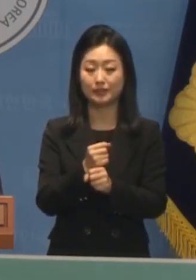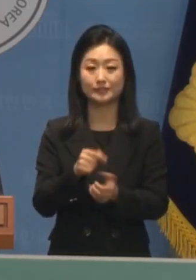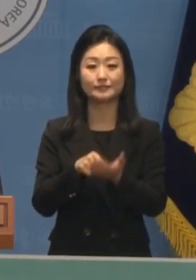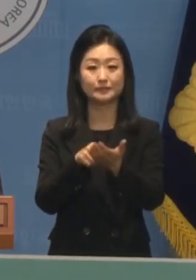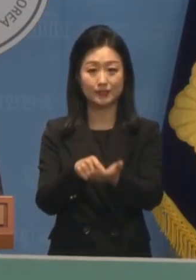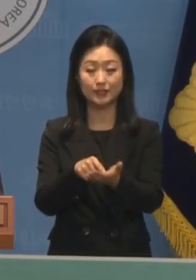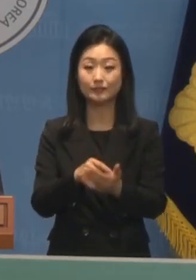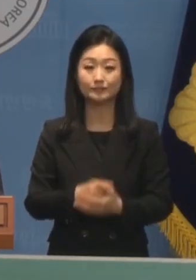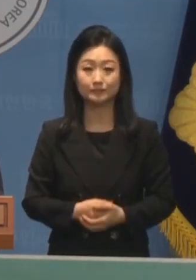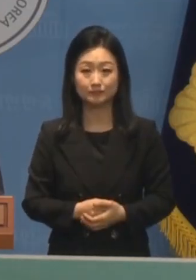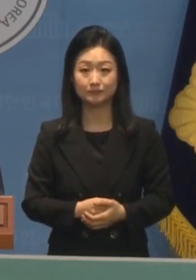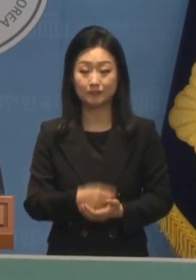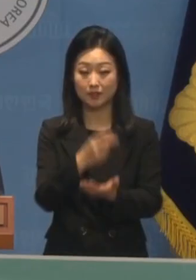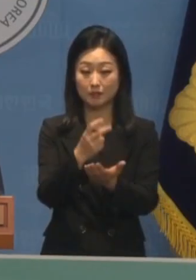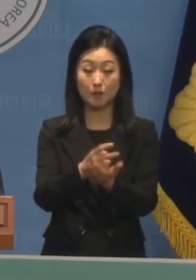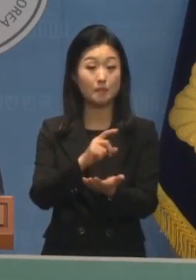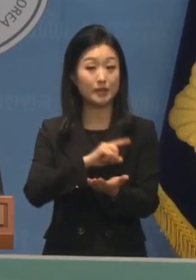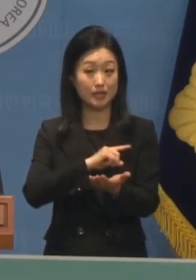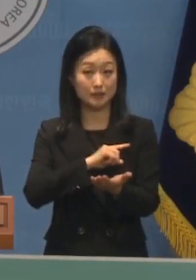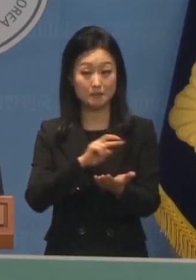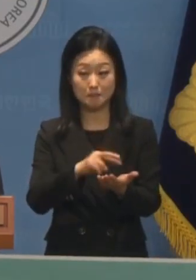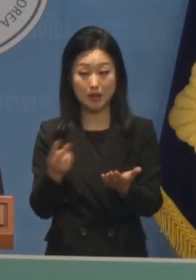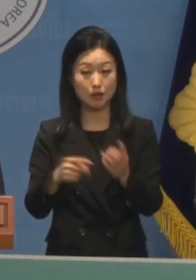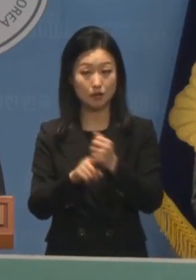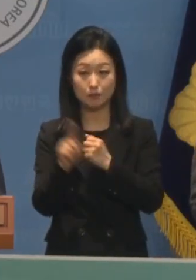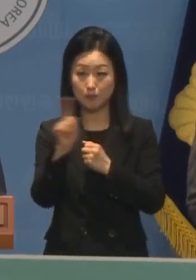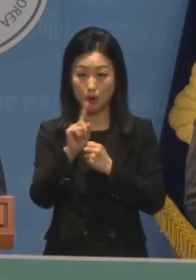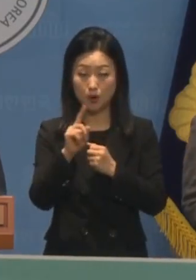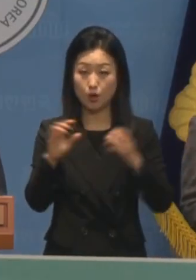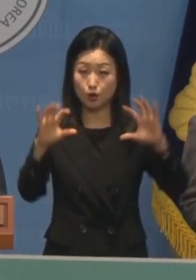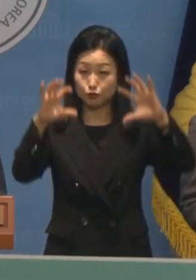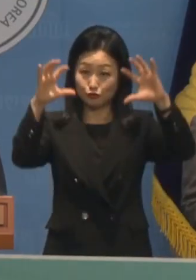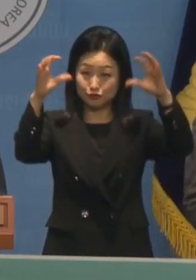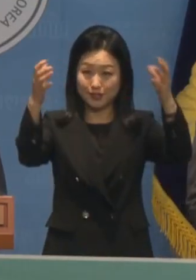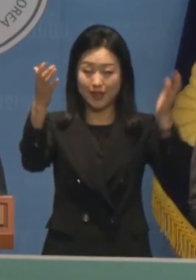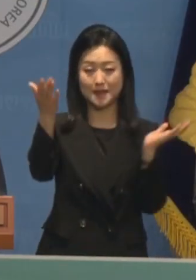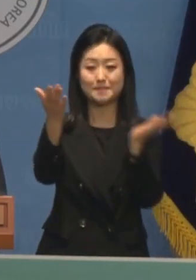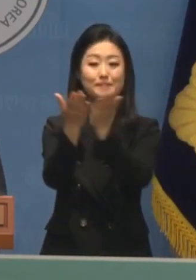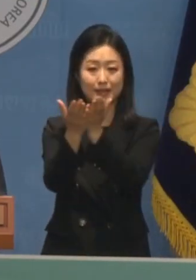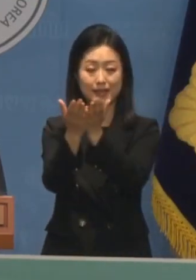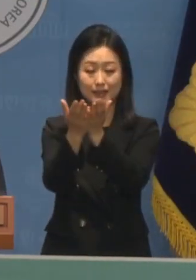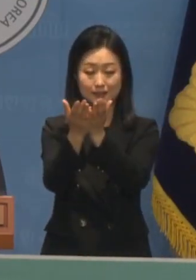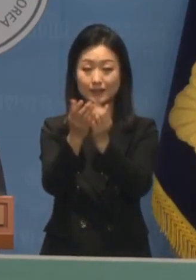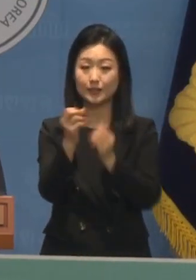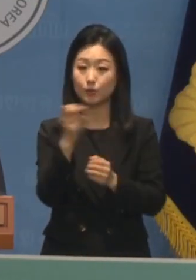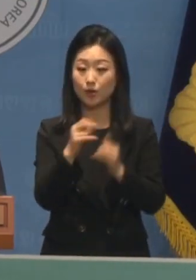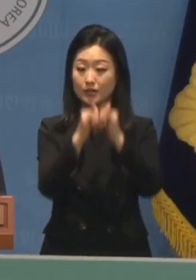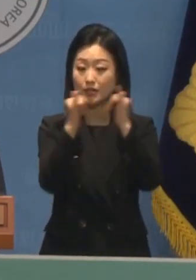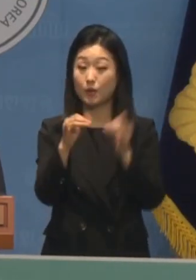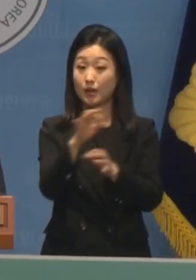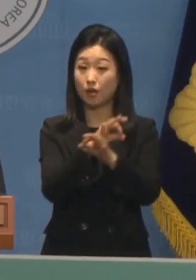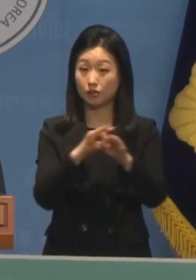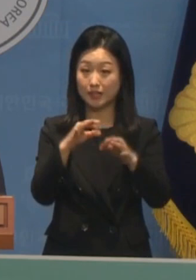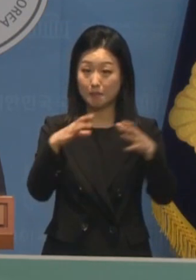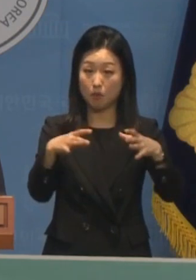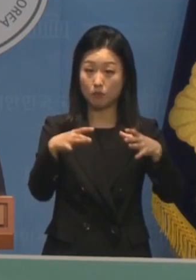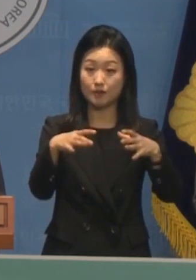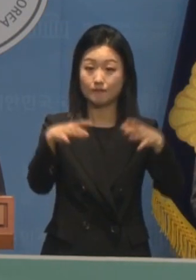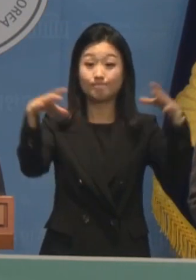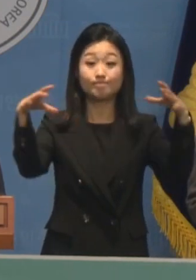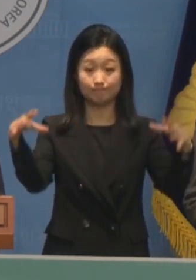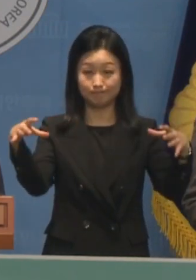합니다. 법안 명칭을 바꾼 이유는 국제적 흐름에 발맞추고 사회적 경제의 범위를